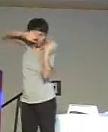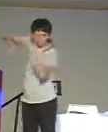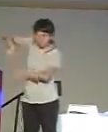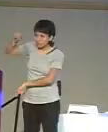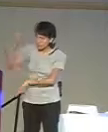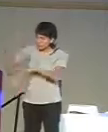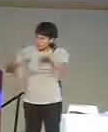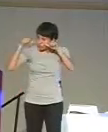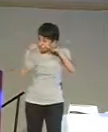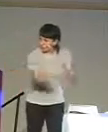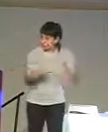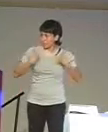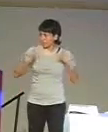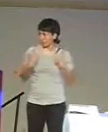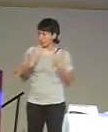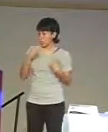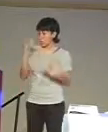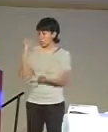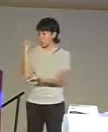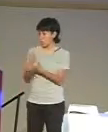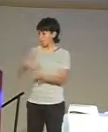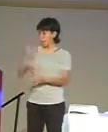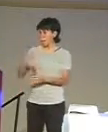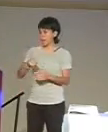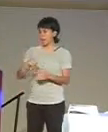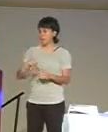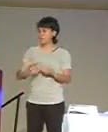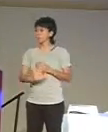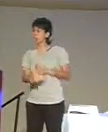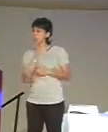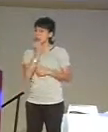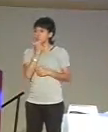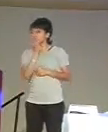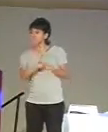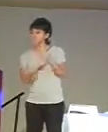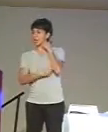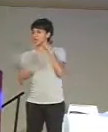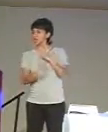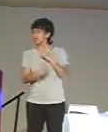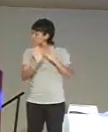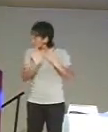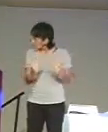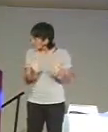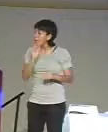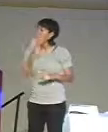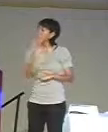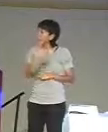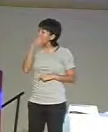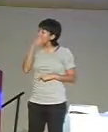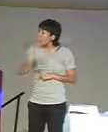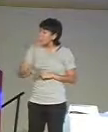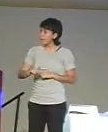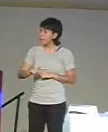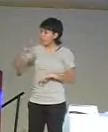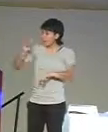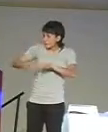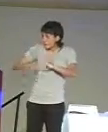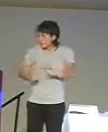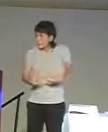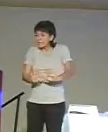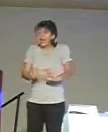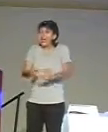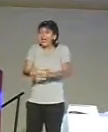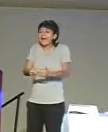no solamente para evitar embarazos, sino para prevenir infecciones de transmisión sexual. Y es